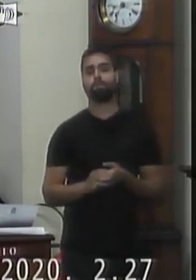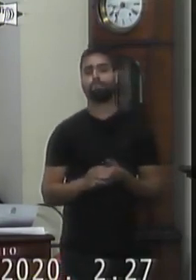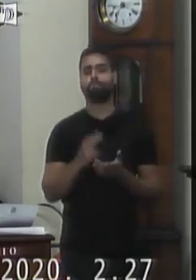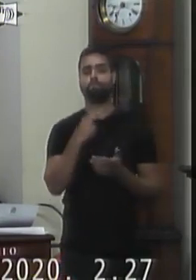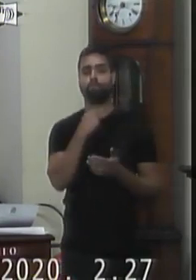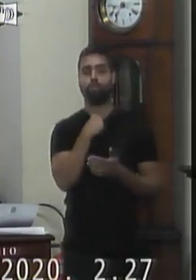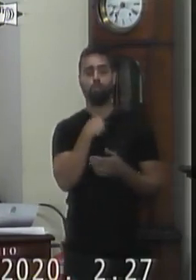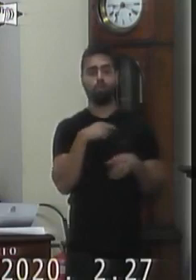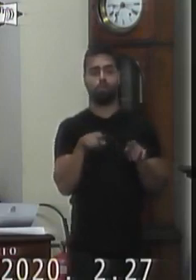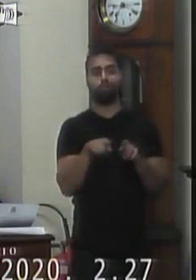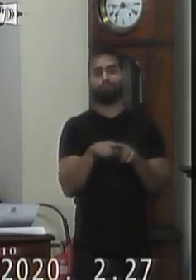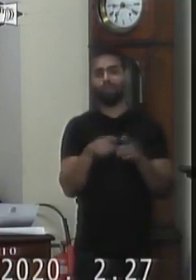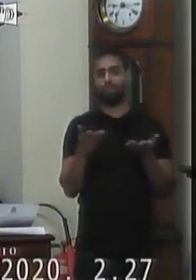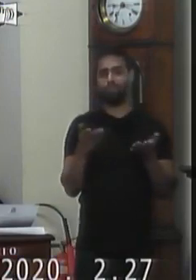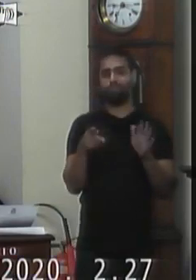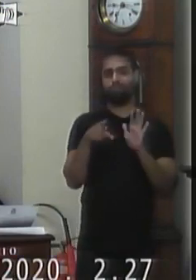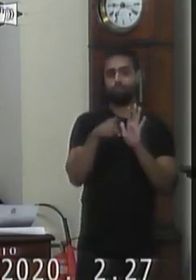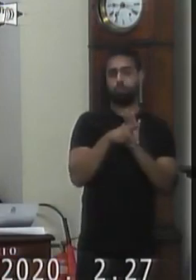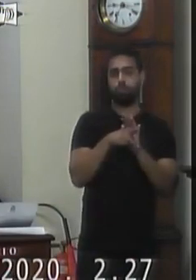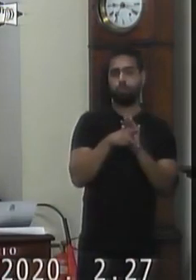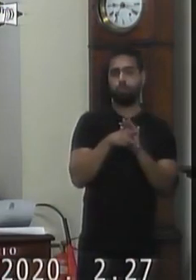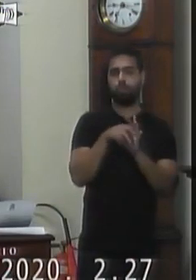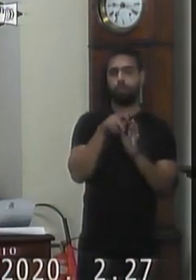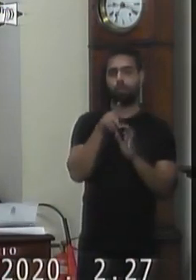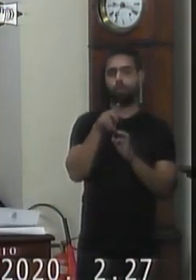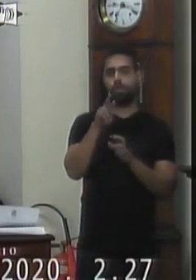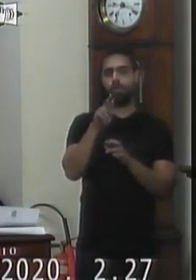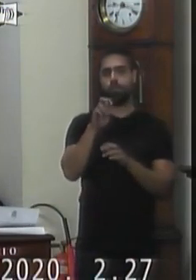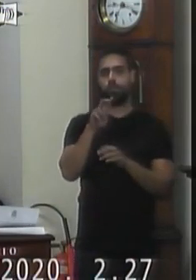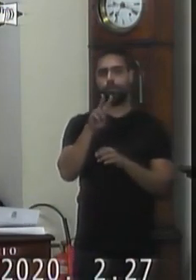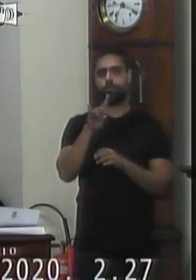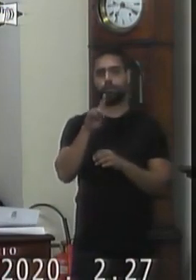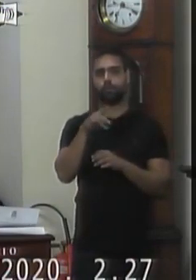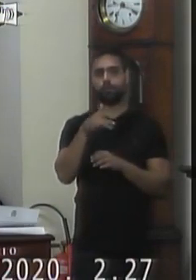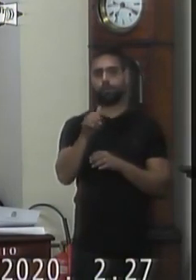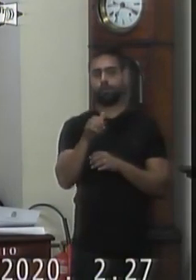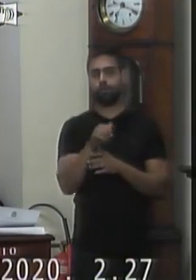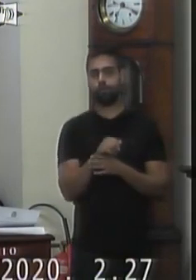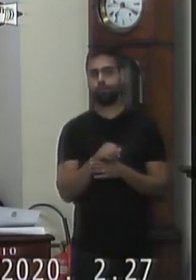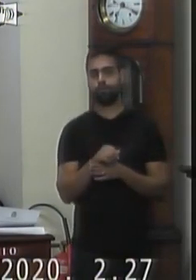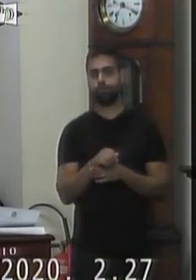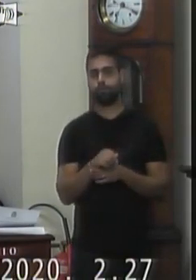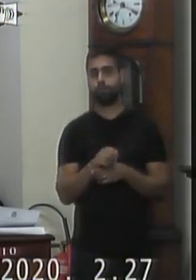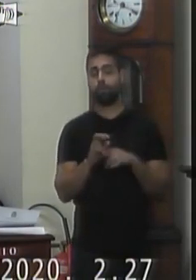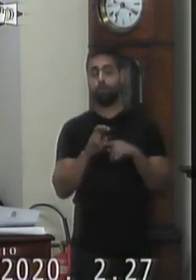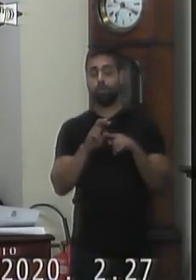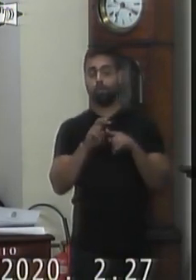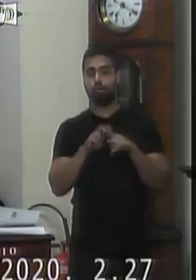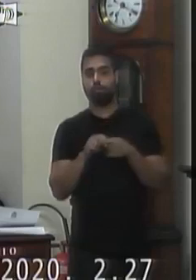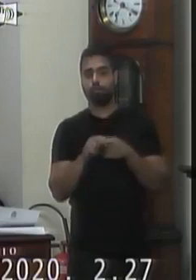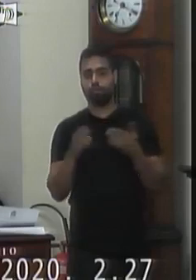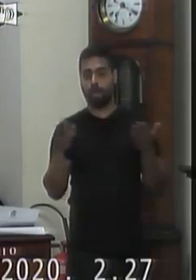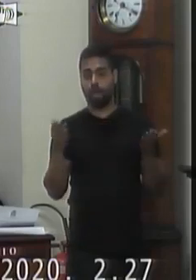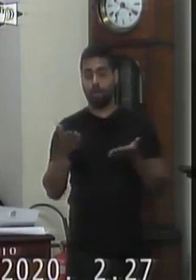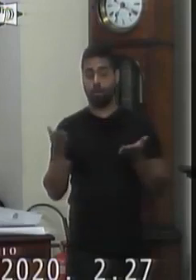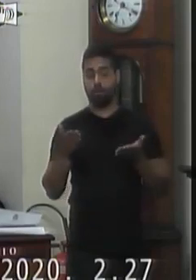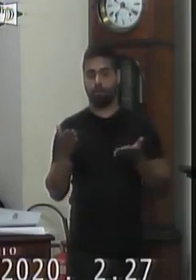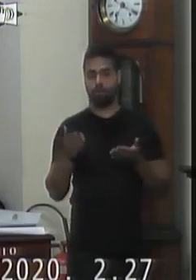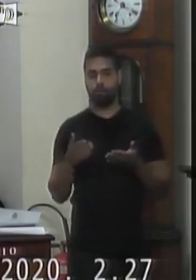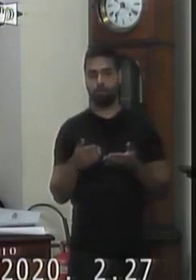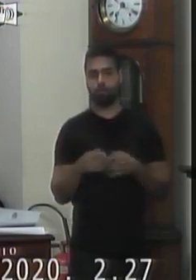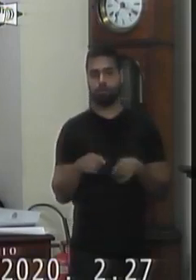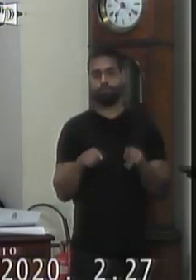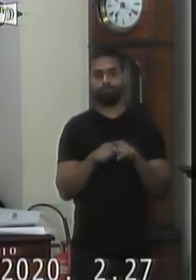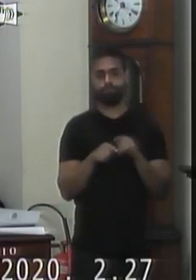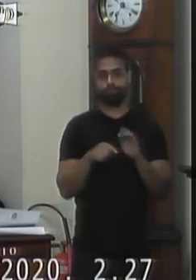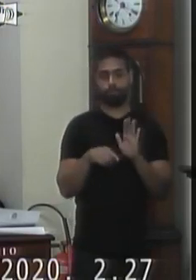na conta do regime próprio de previdência social, o qual o servidor se vincula. Nesse sentido, a partir de agora, o orçamento do